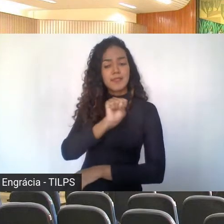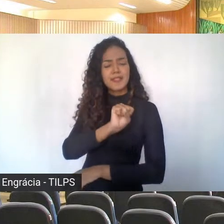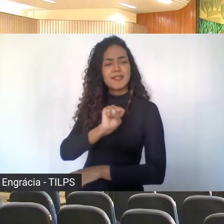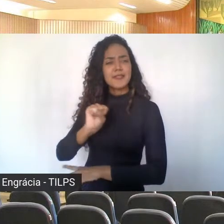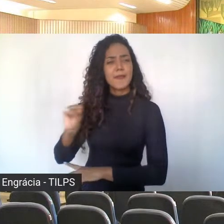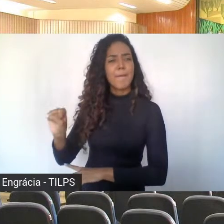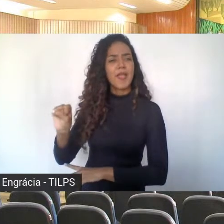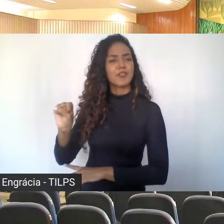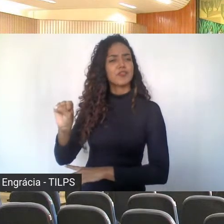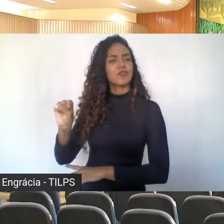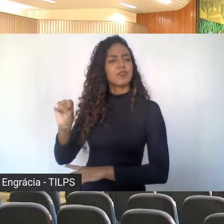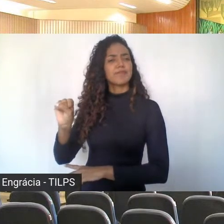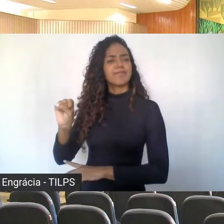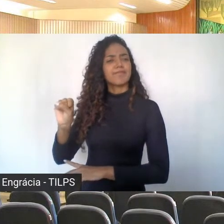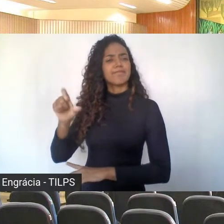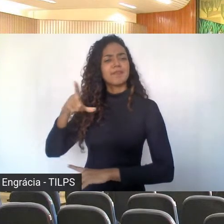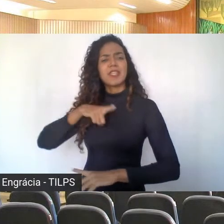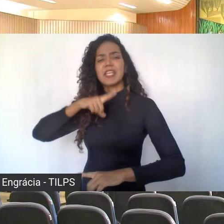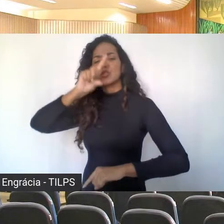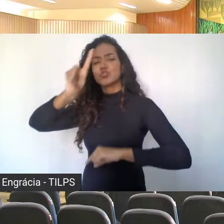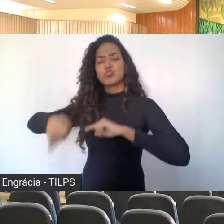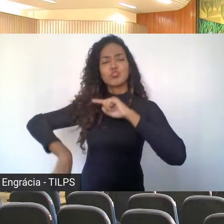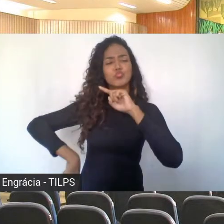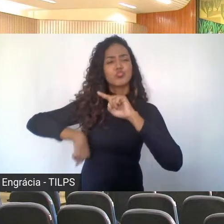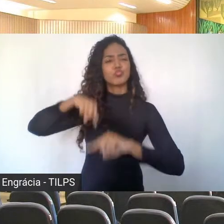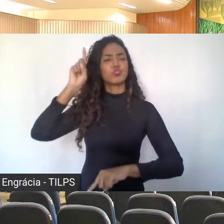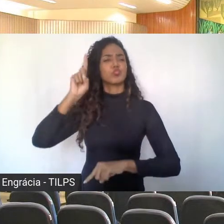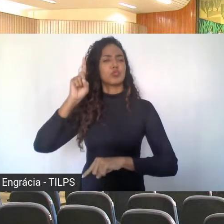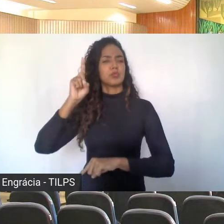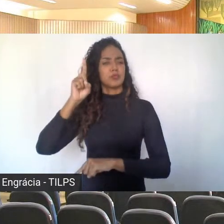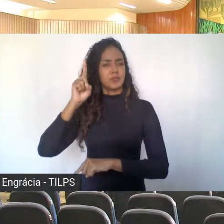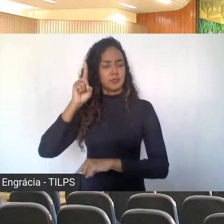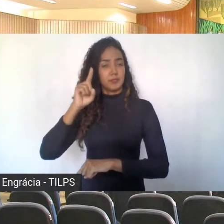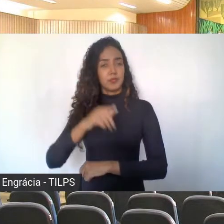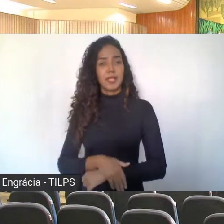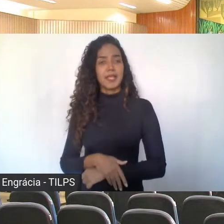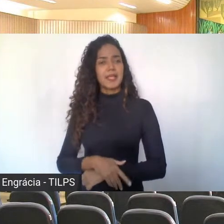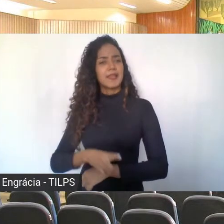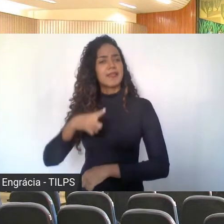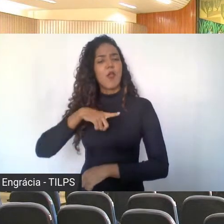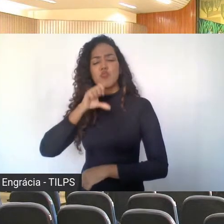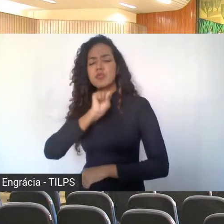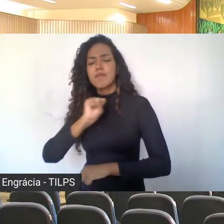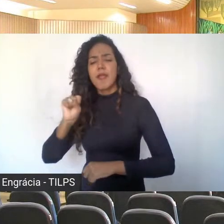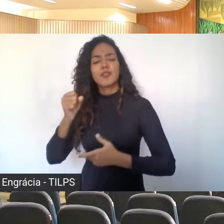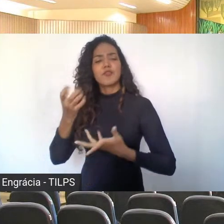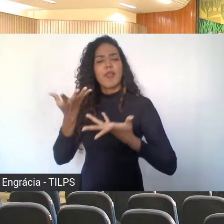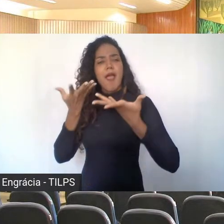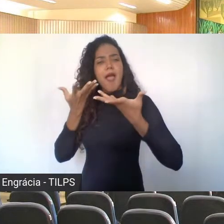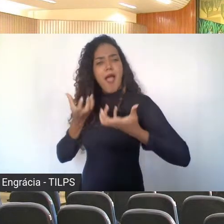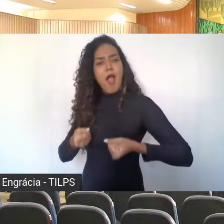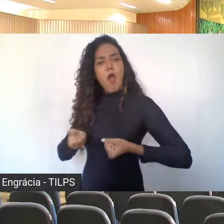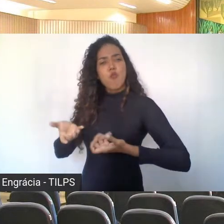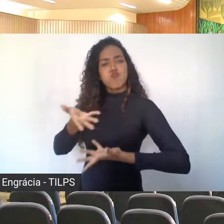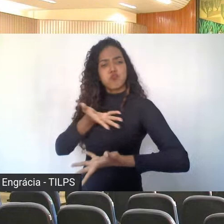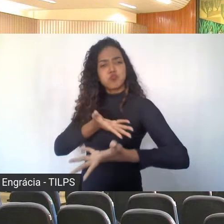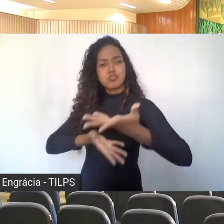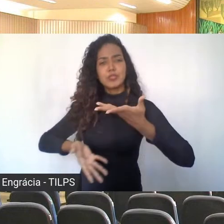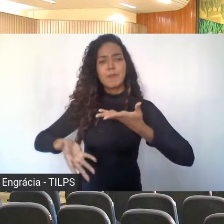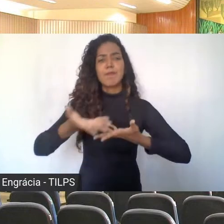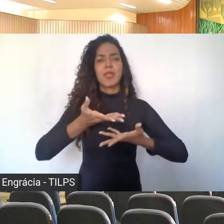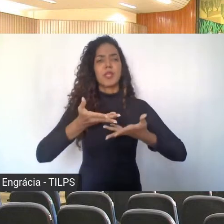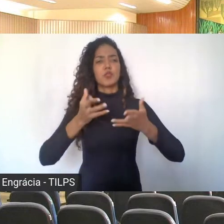muita prosperidade, um semestre de muito acolhimento, um semestre de muita esperança e de muita